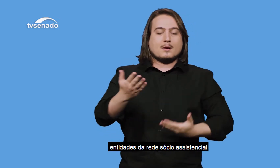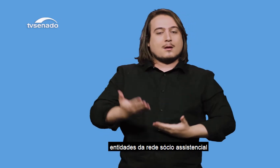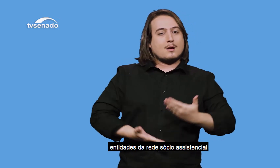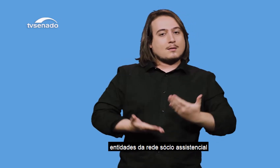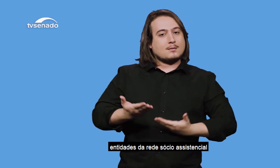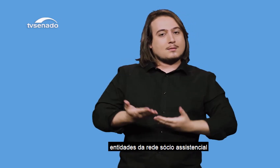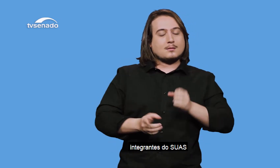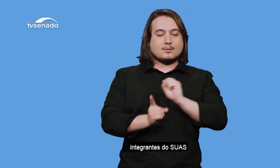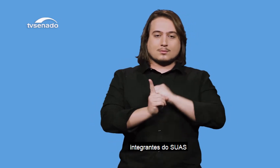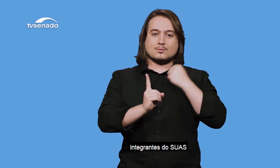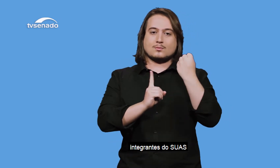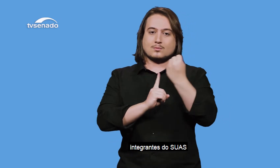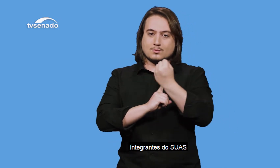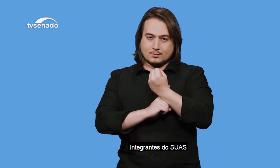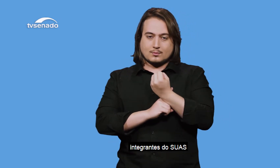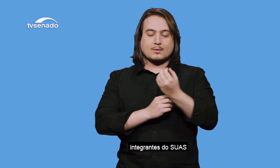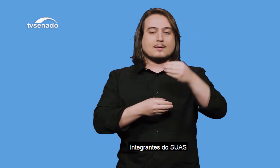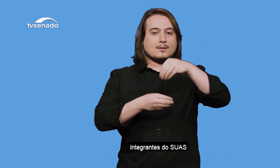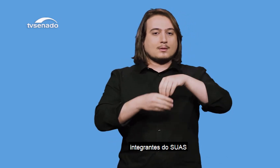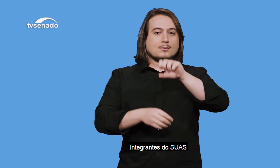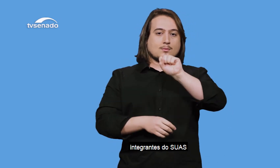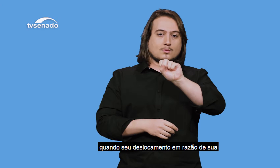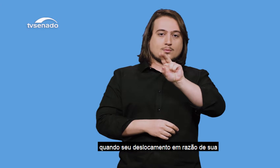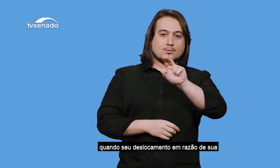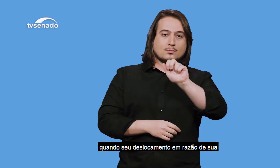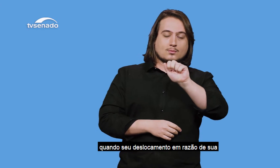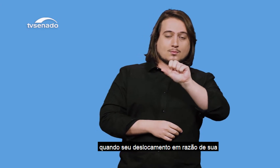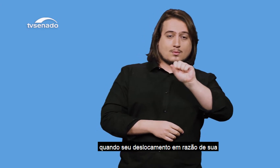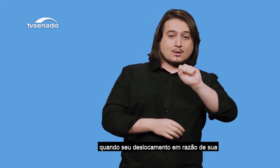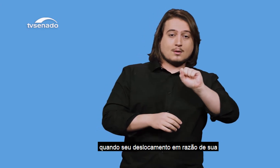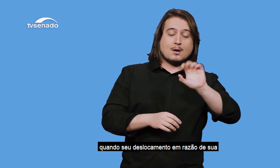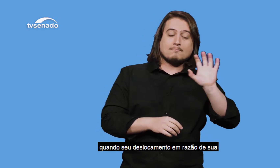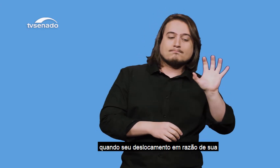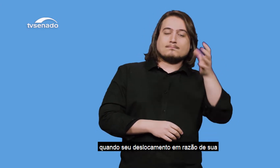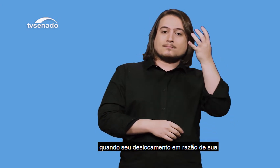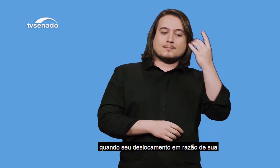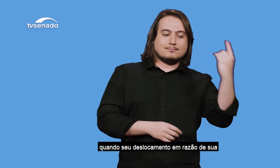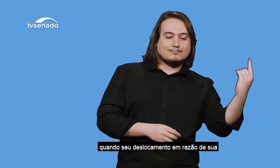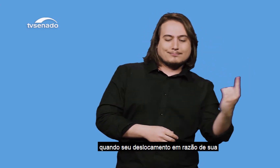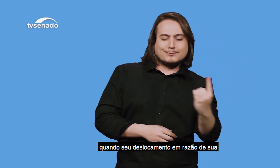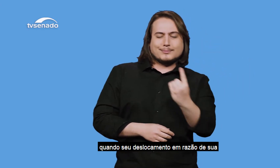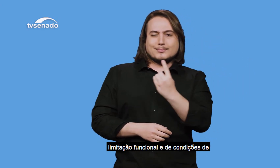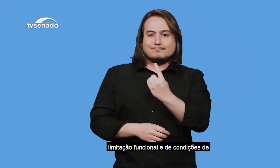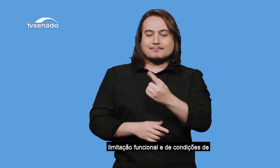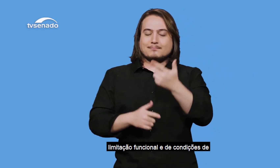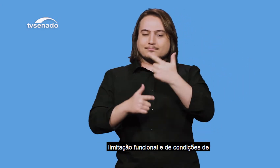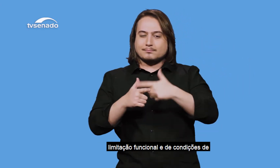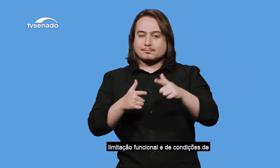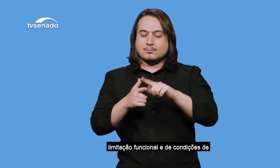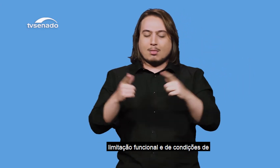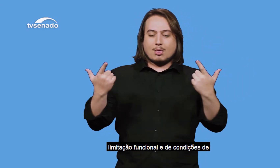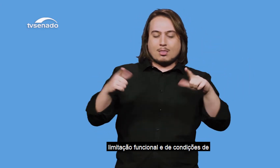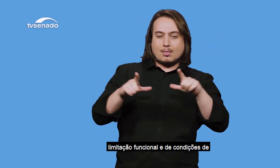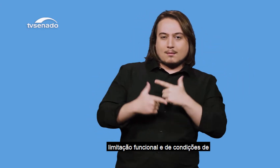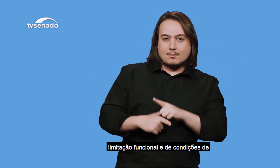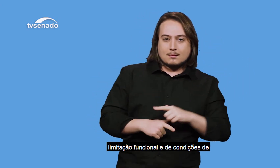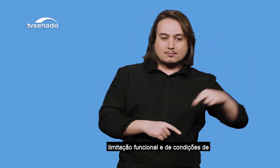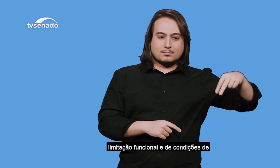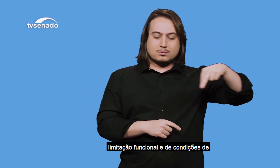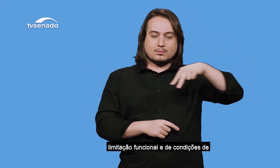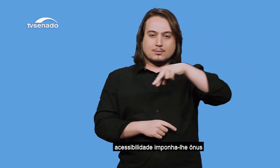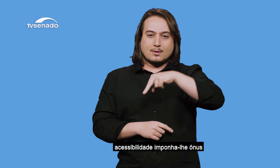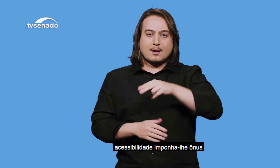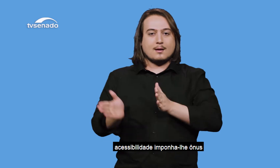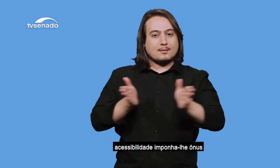assistencial integrantes do suas quando o seu deslocamento em razão de sua limitação funcional e de condições de